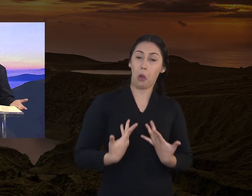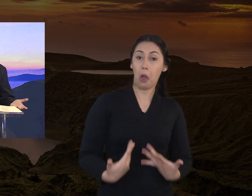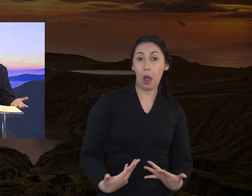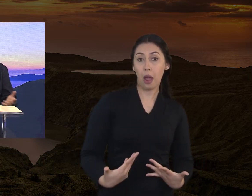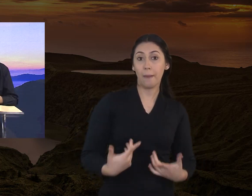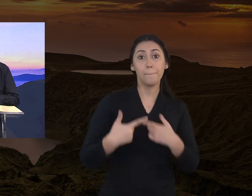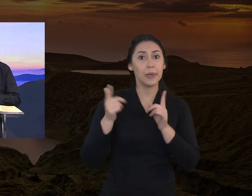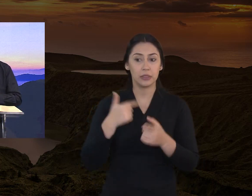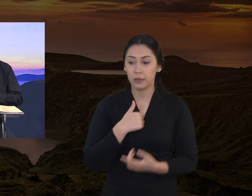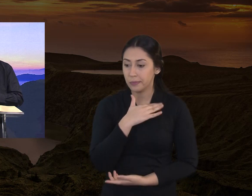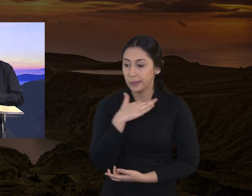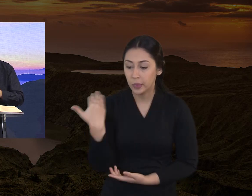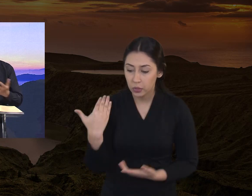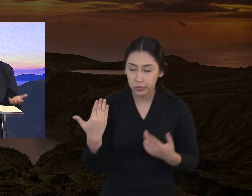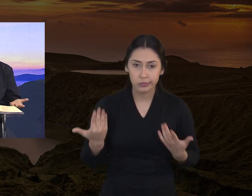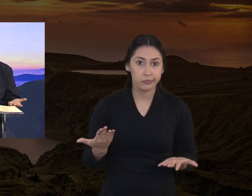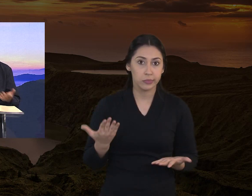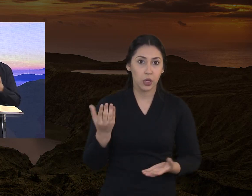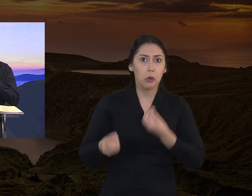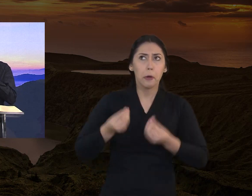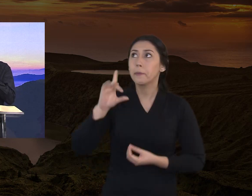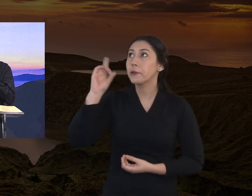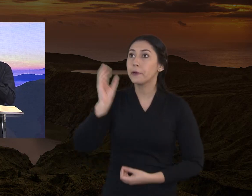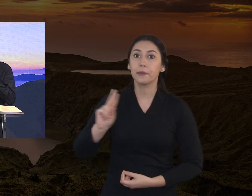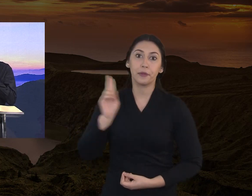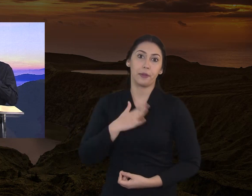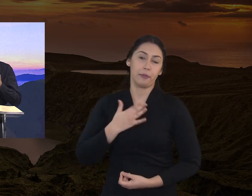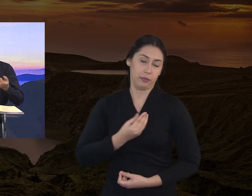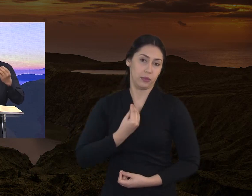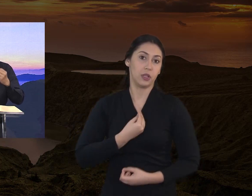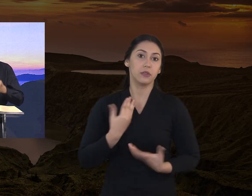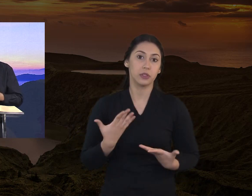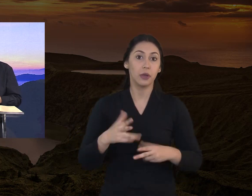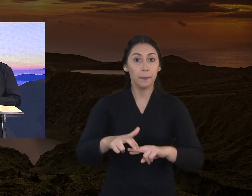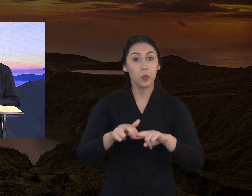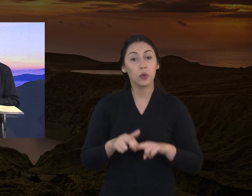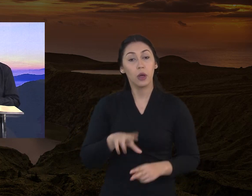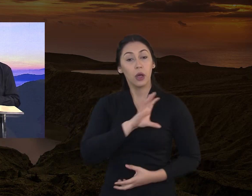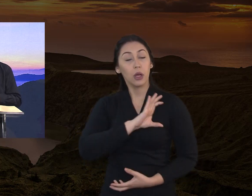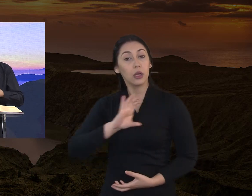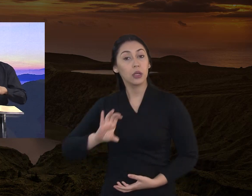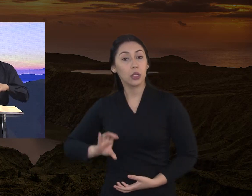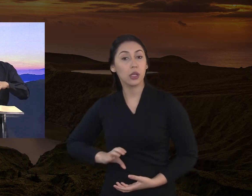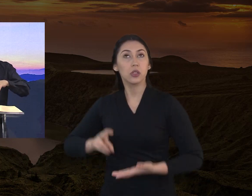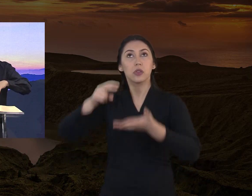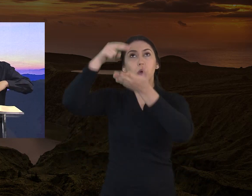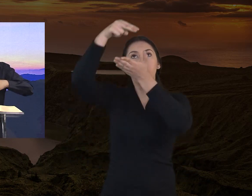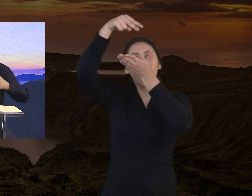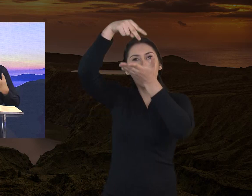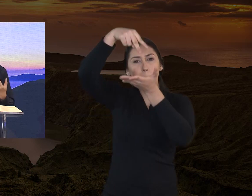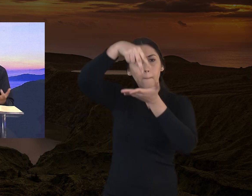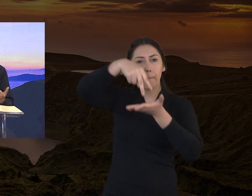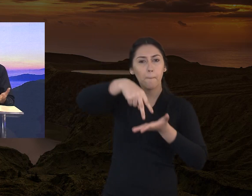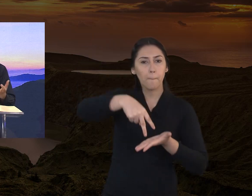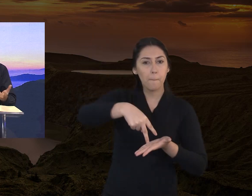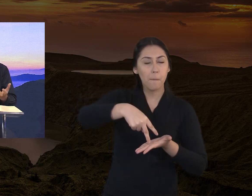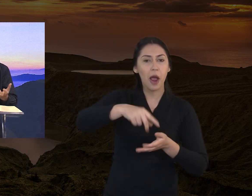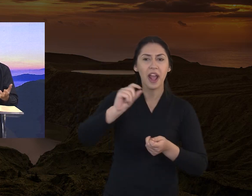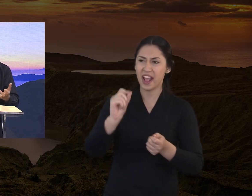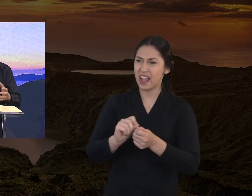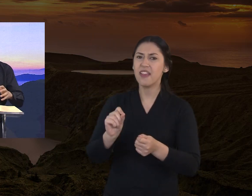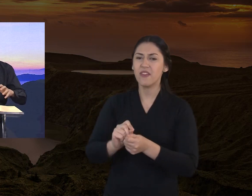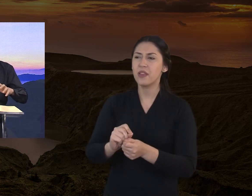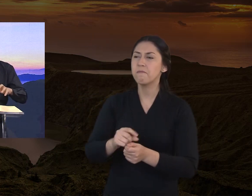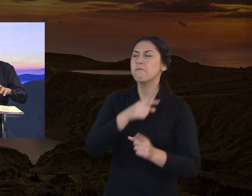para Deus. Então, não serviria mais. Portanto, Cristo veio e realizou a redenção por